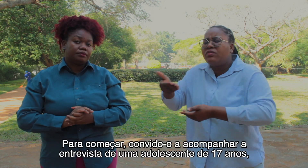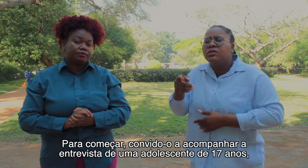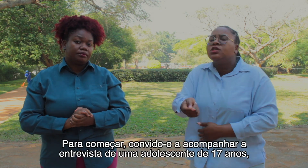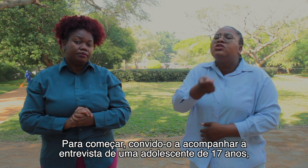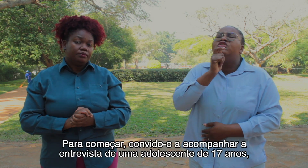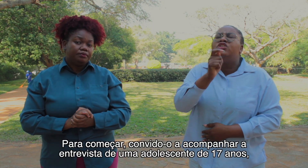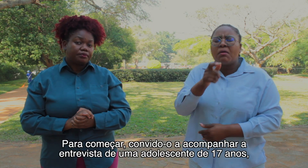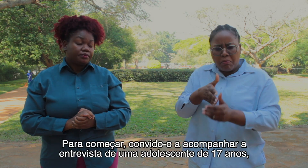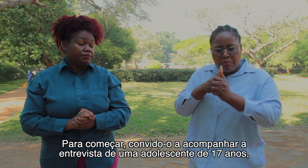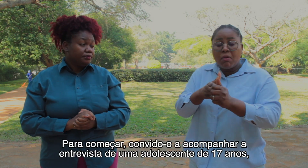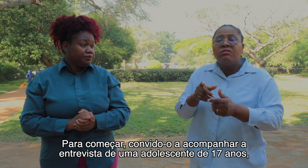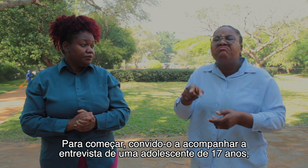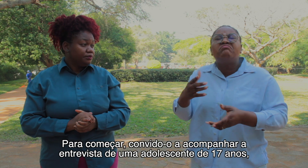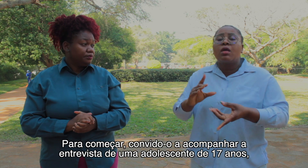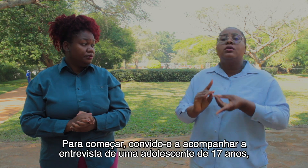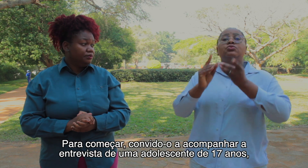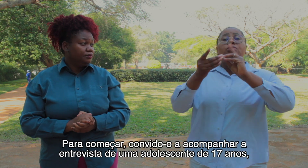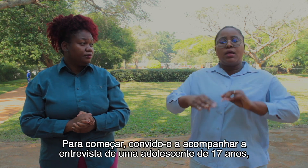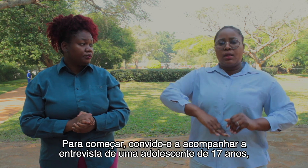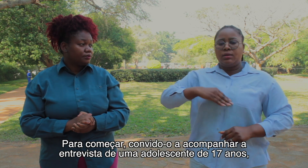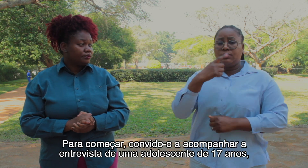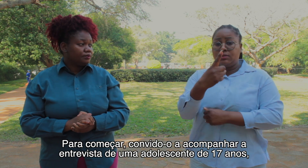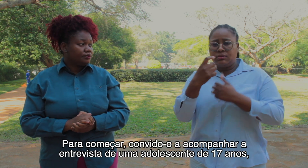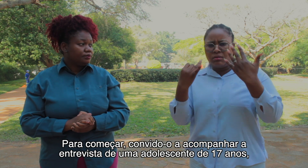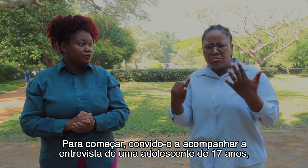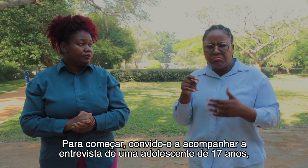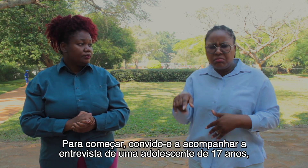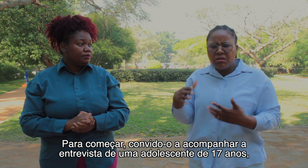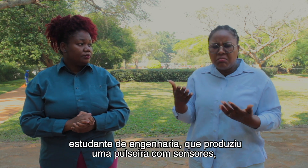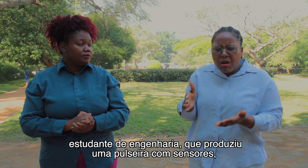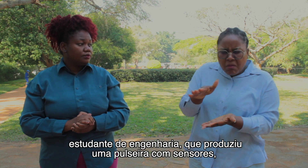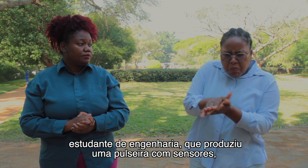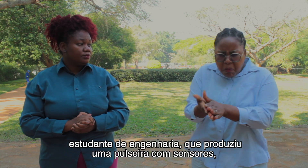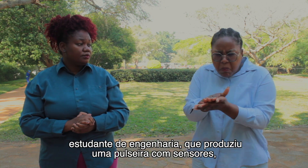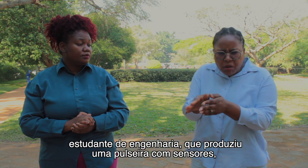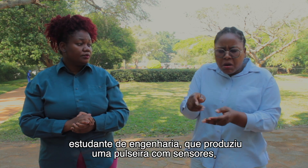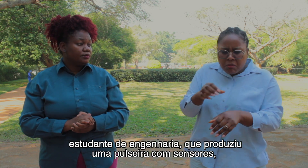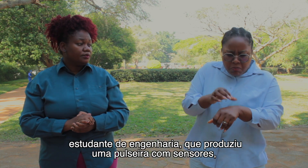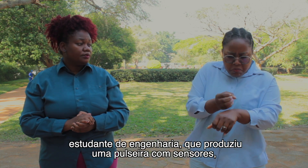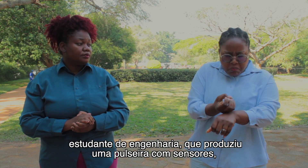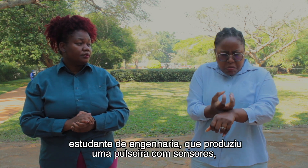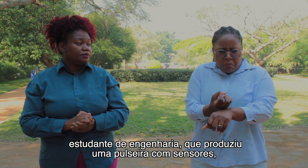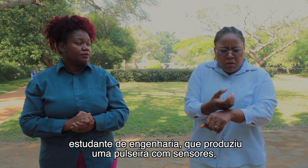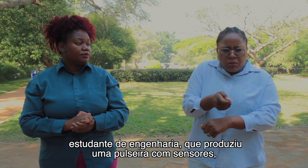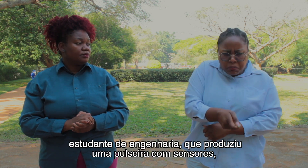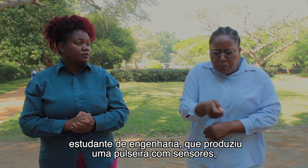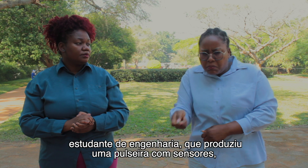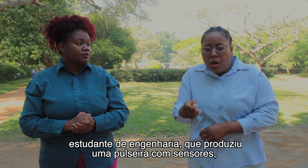Para começar, convido a acompanhar a entrevista de uma adolescente de 17 anos, estudante de engenharia, que produziu uma pulseira com